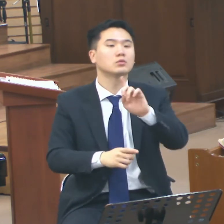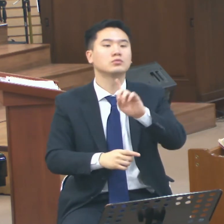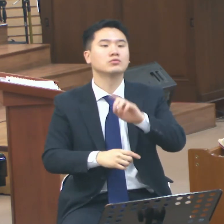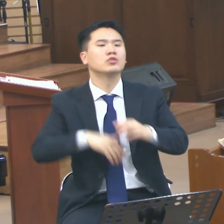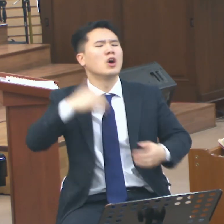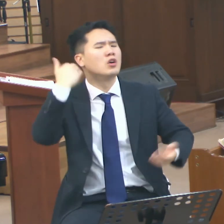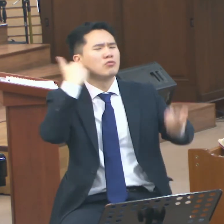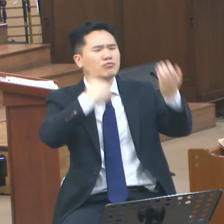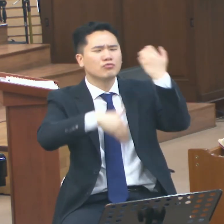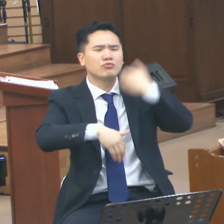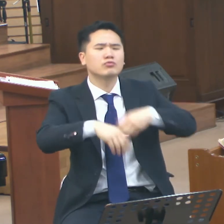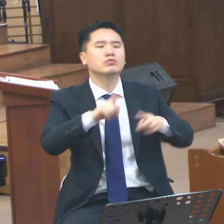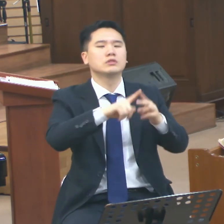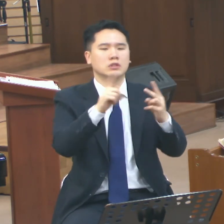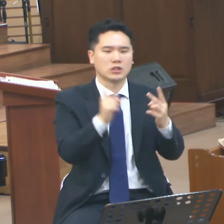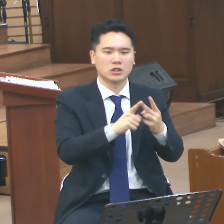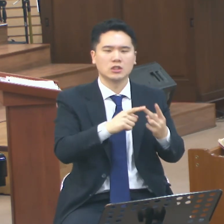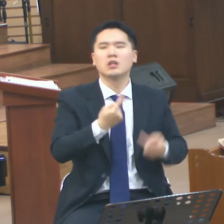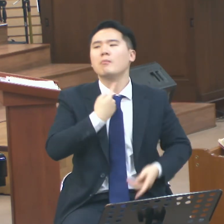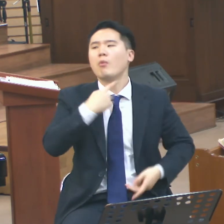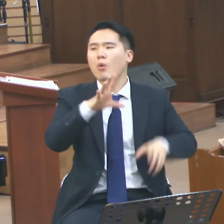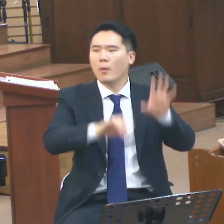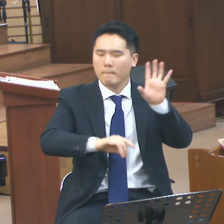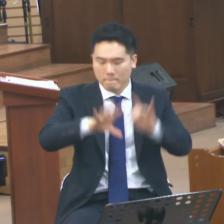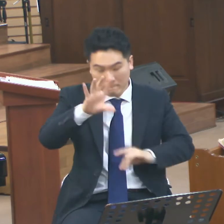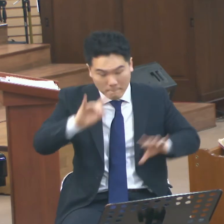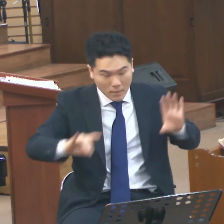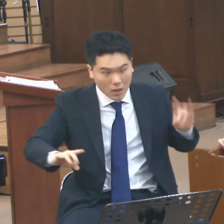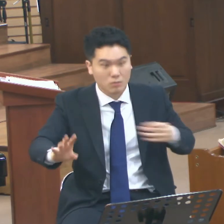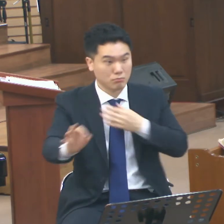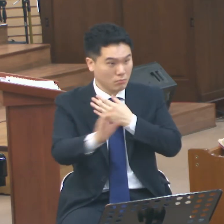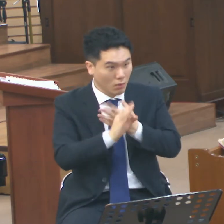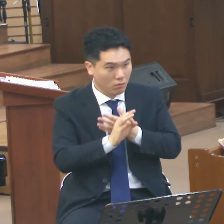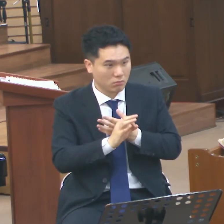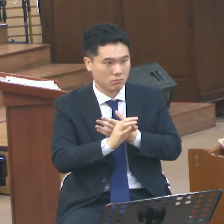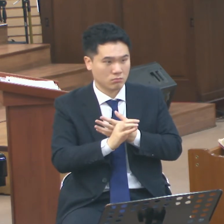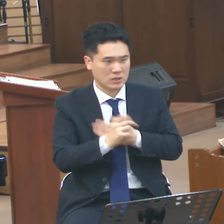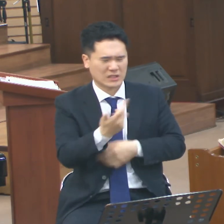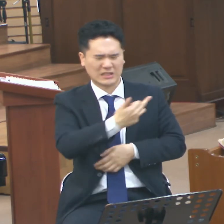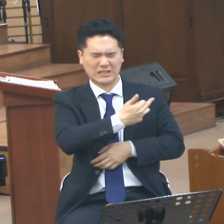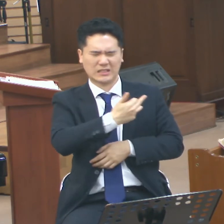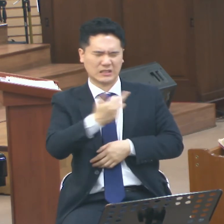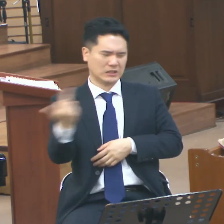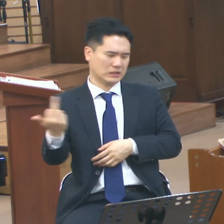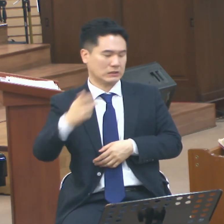아니고 누구든지 목마르거든 큰 소리로 외쳤어요.